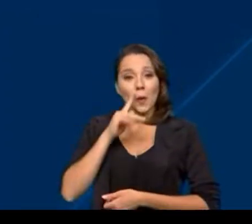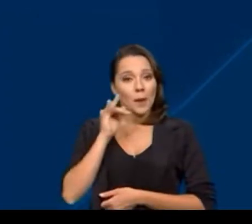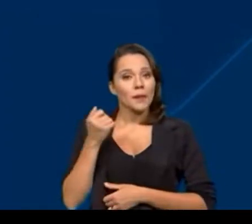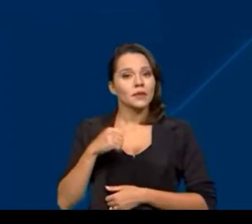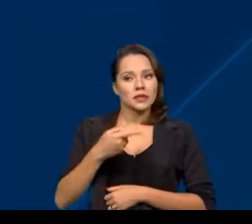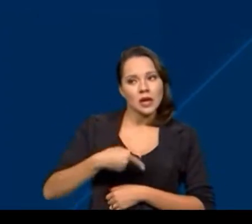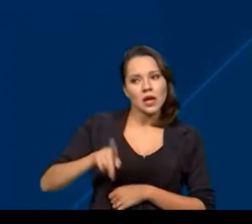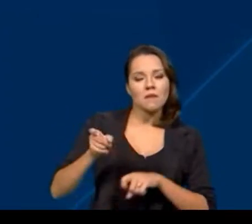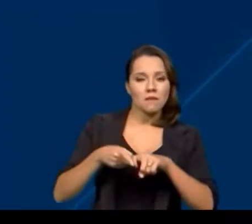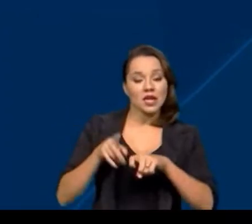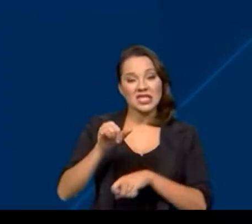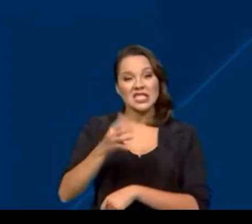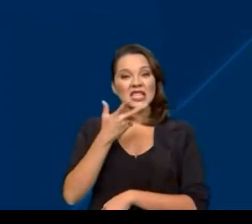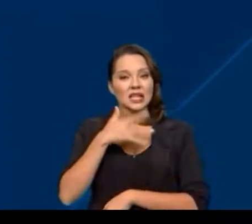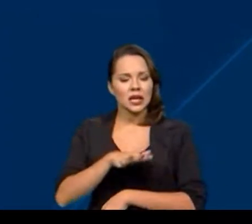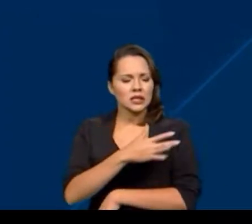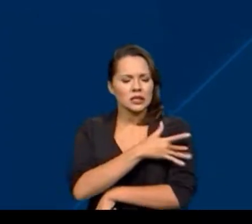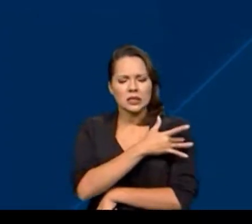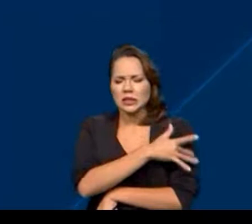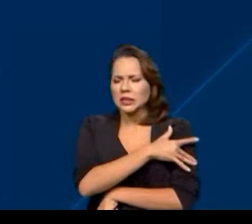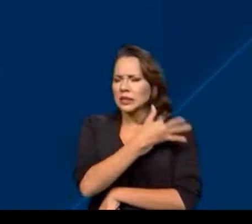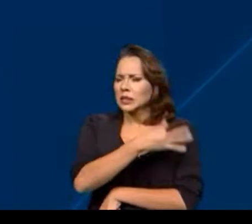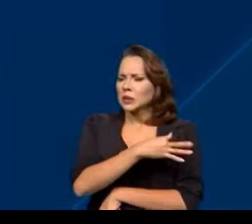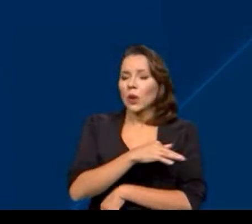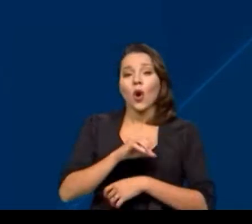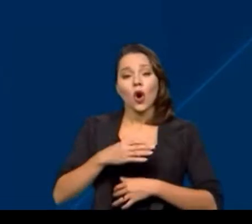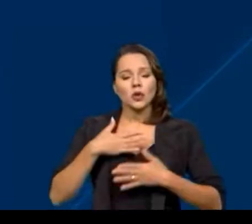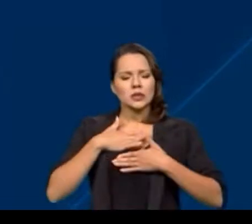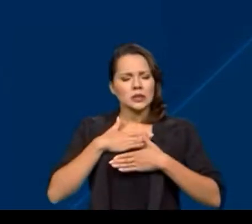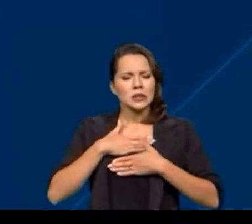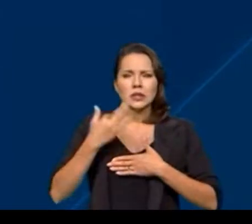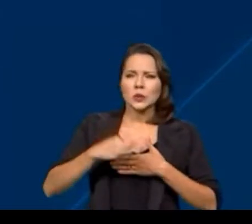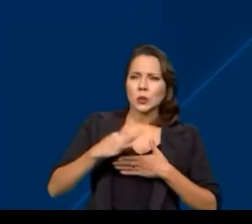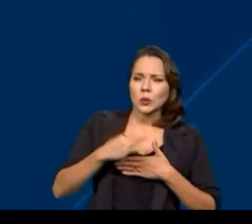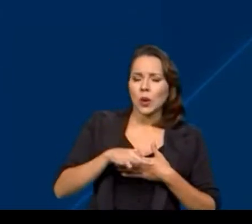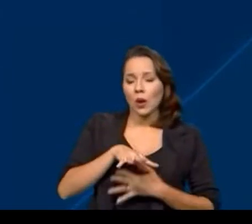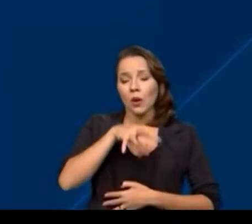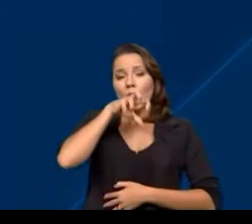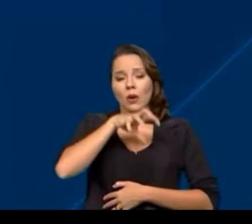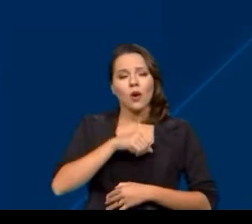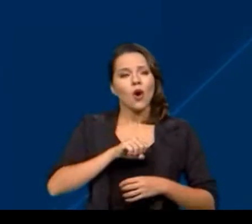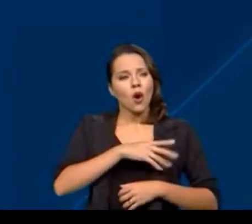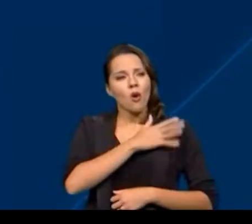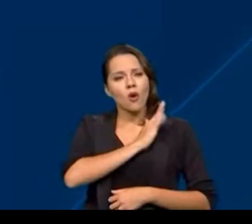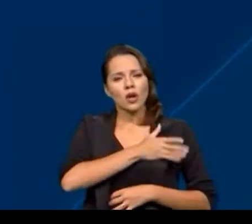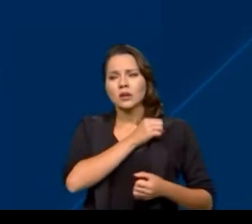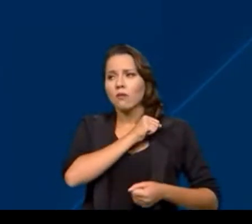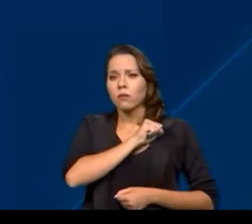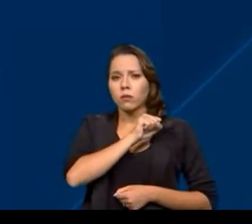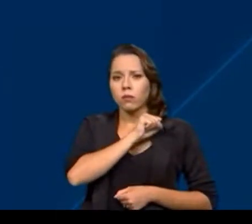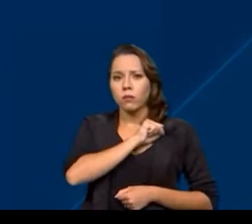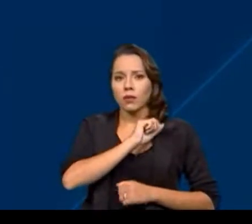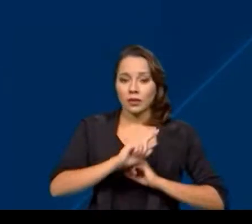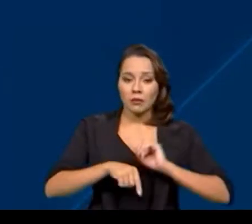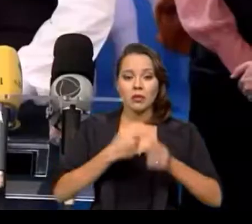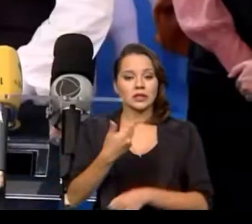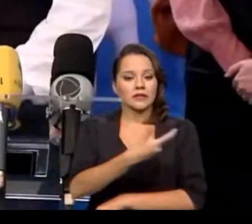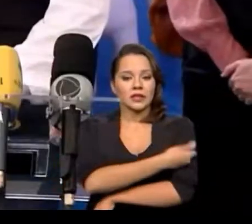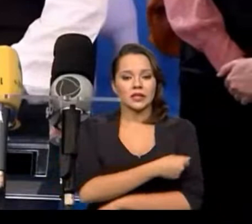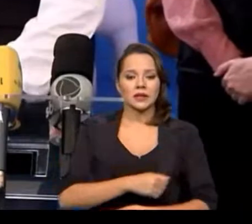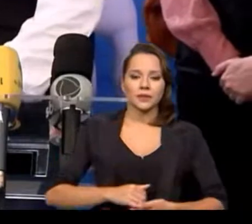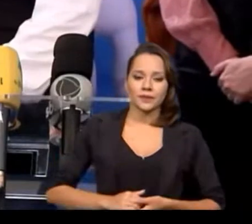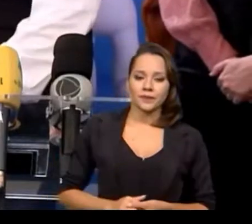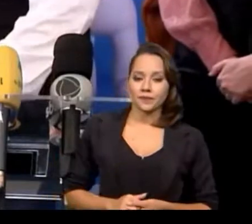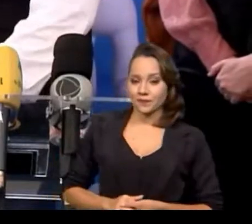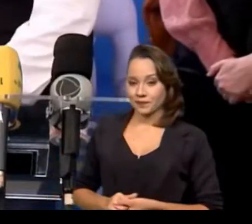em cada criança ganhadores repentinas no peito falta de ar ou palpitações após a aplicação da vacina